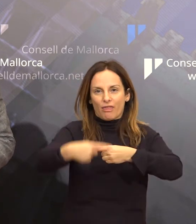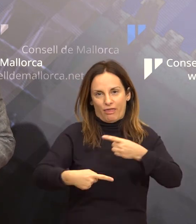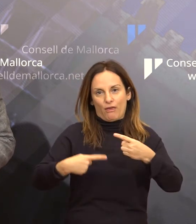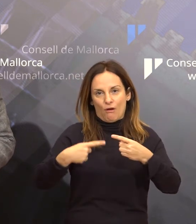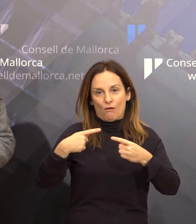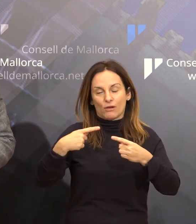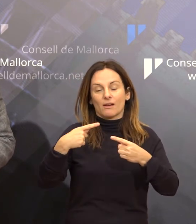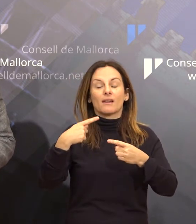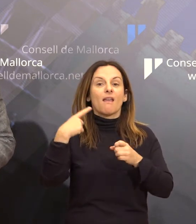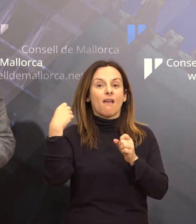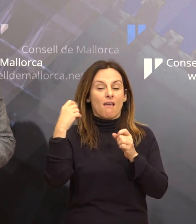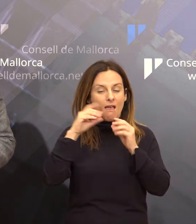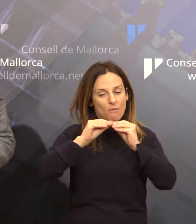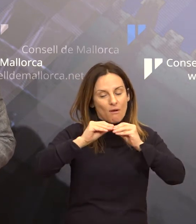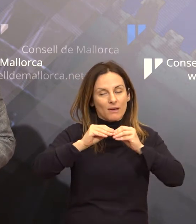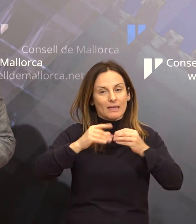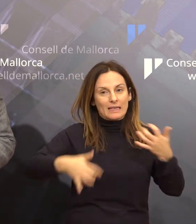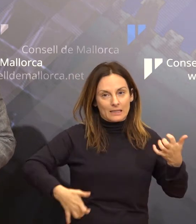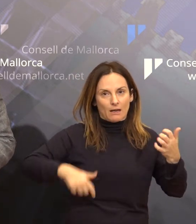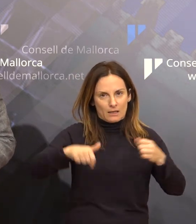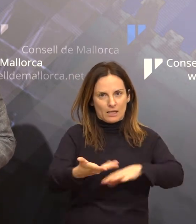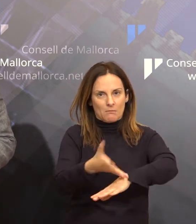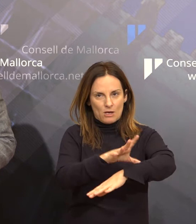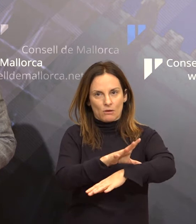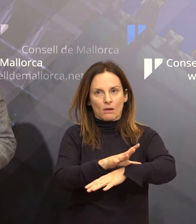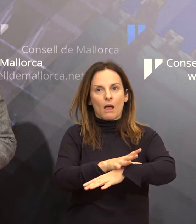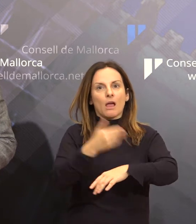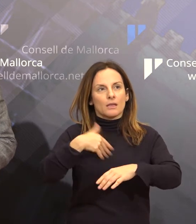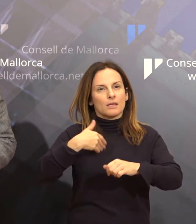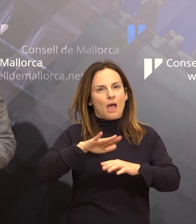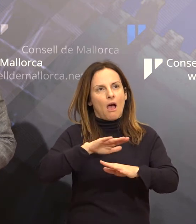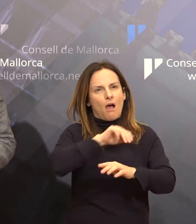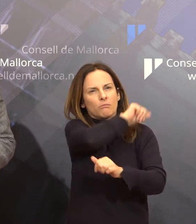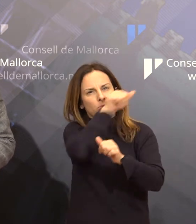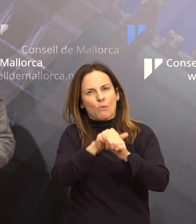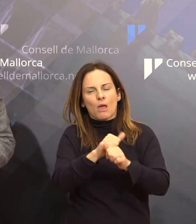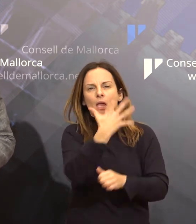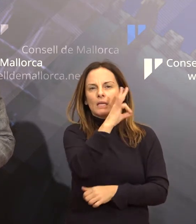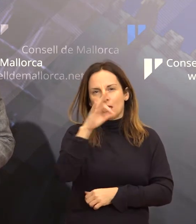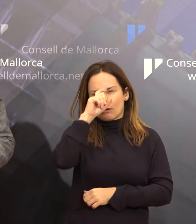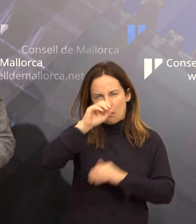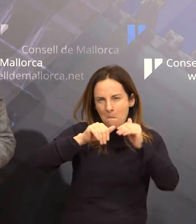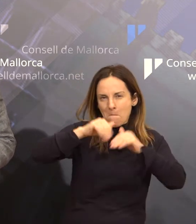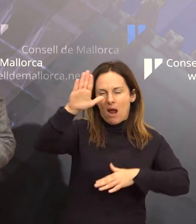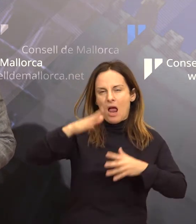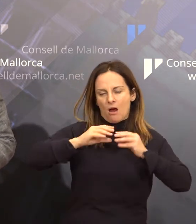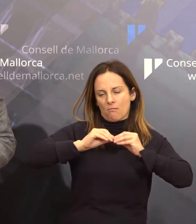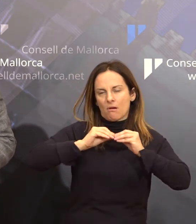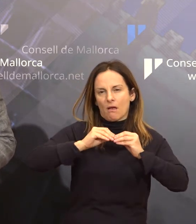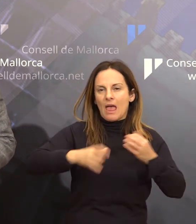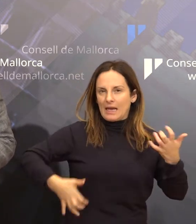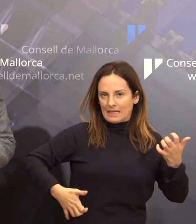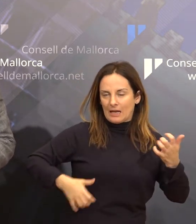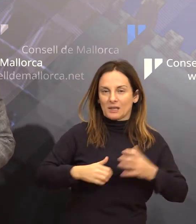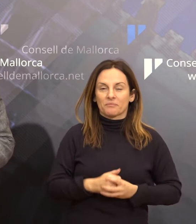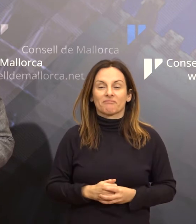realmente de una forma contrastada lleva más llevamos más de 500 años haciendo guitarra y bueno esa es básicamente